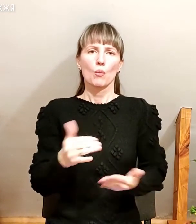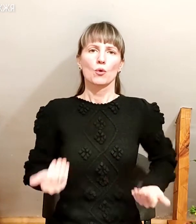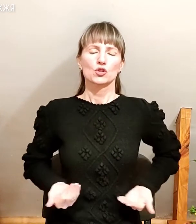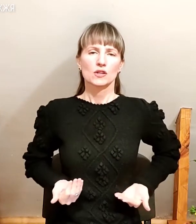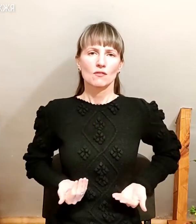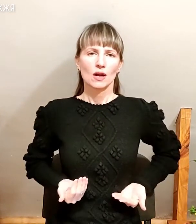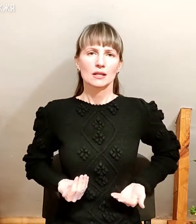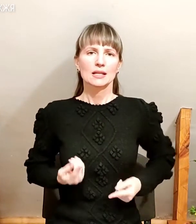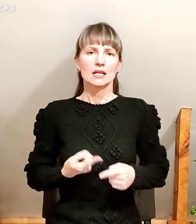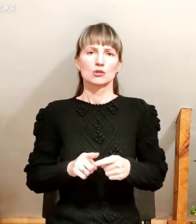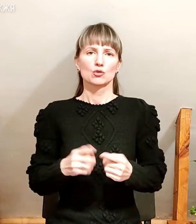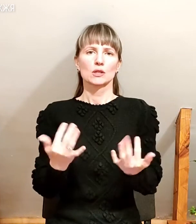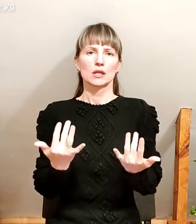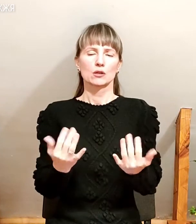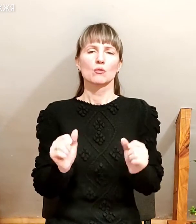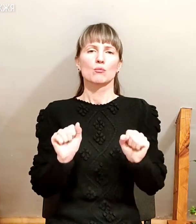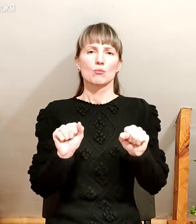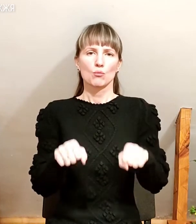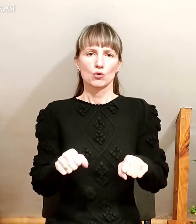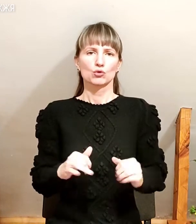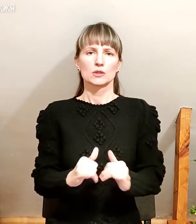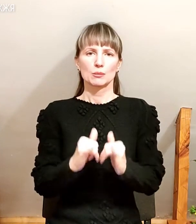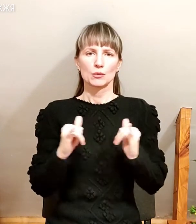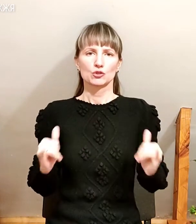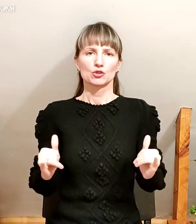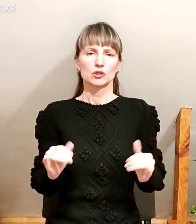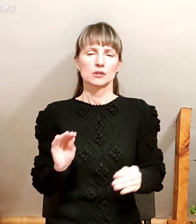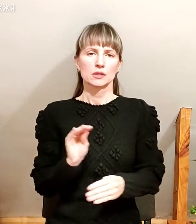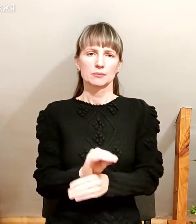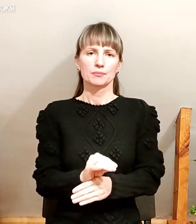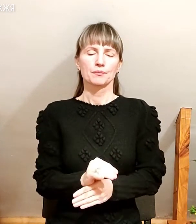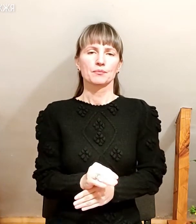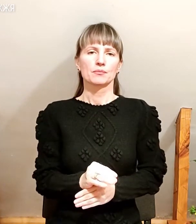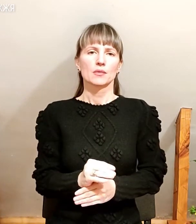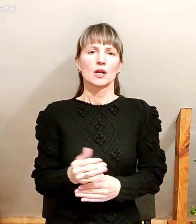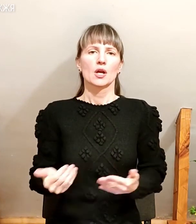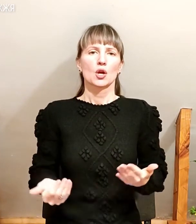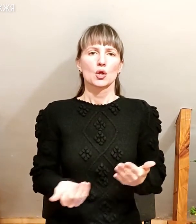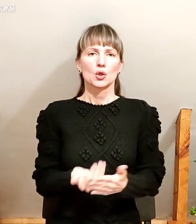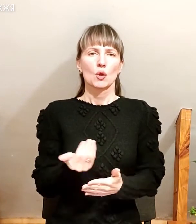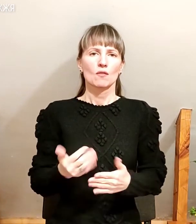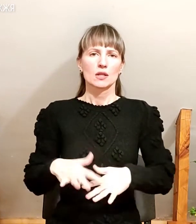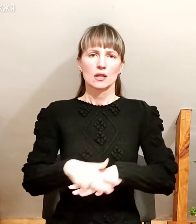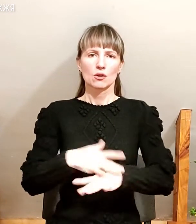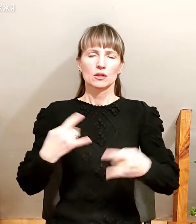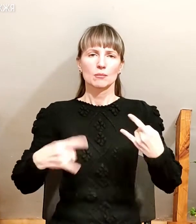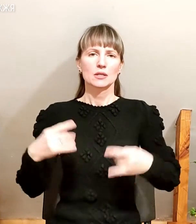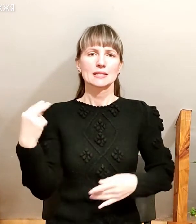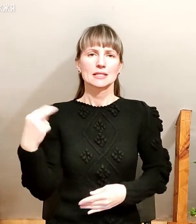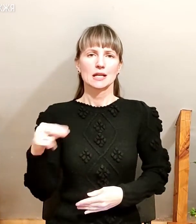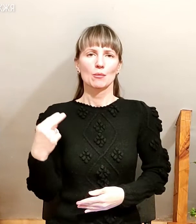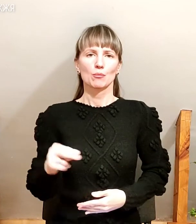цю кількість можуть збільшити. Валентин Пересипкін, Владислав Кіящук, новини на Суспільному,